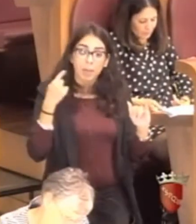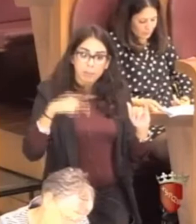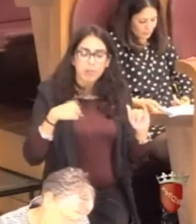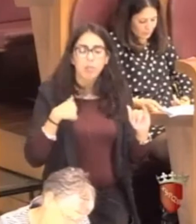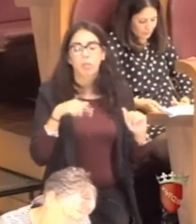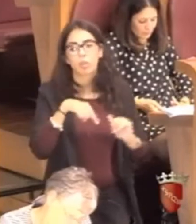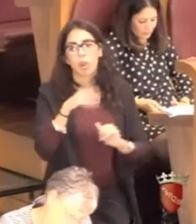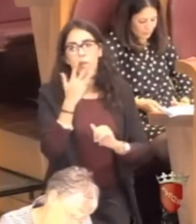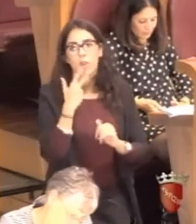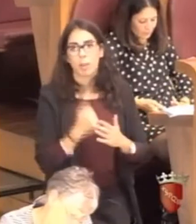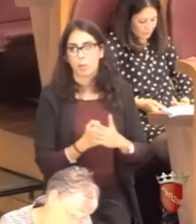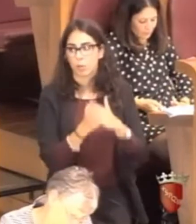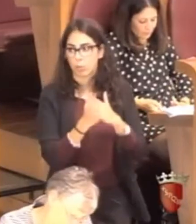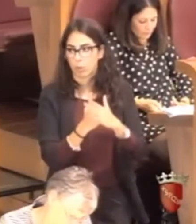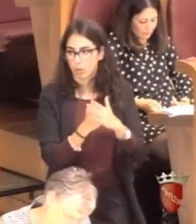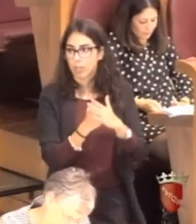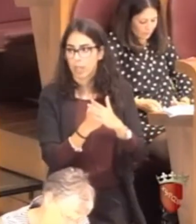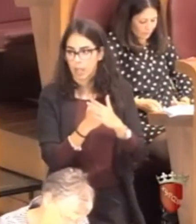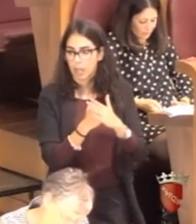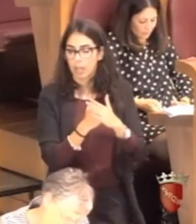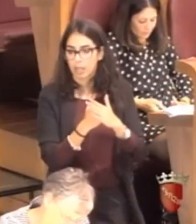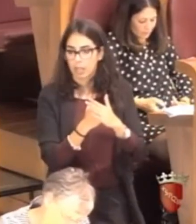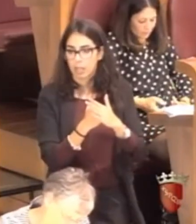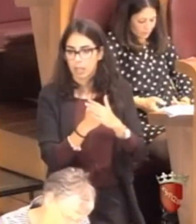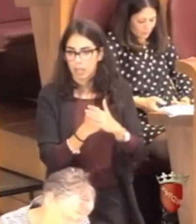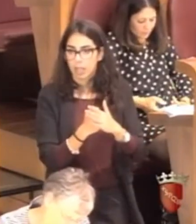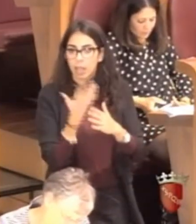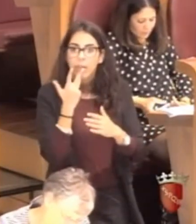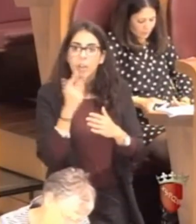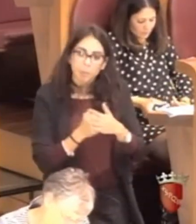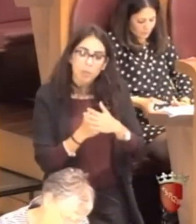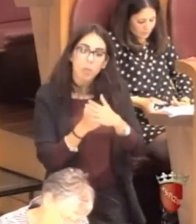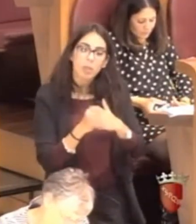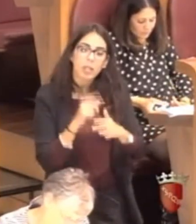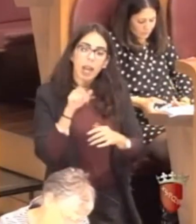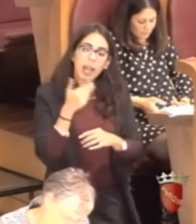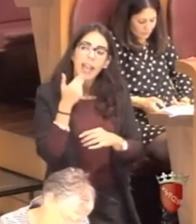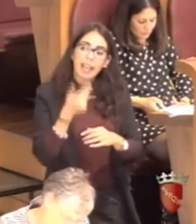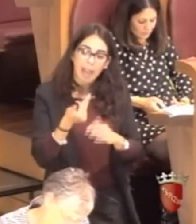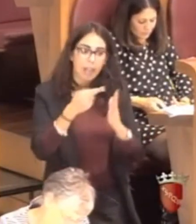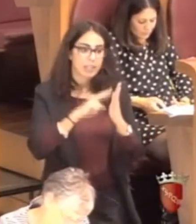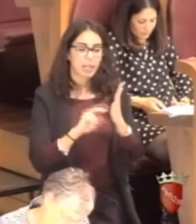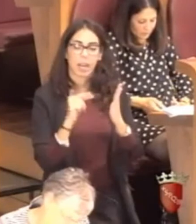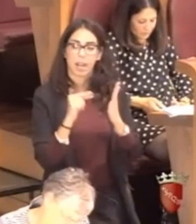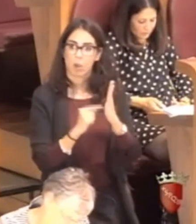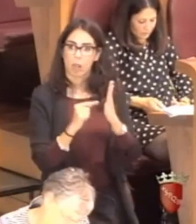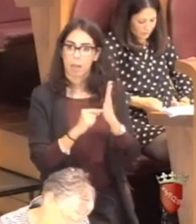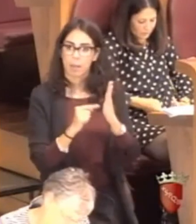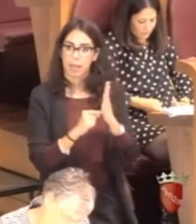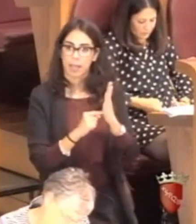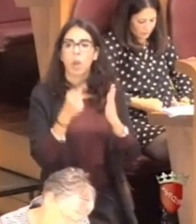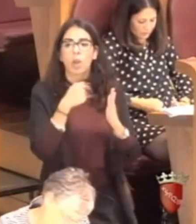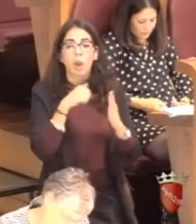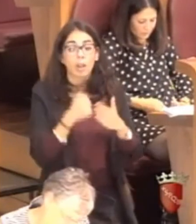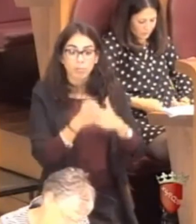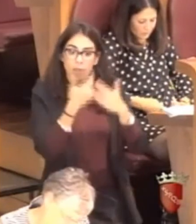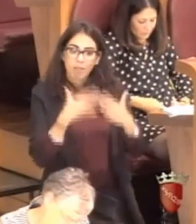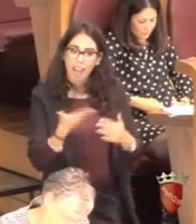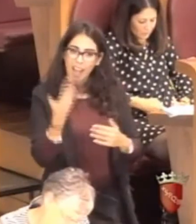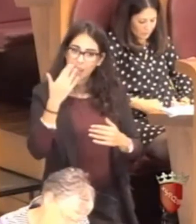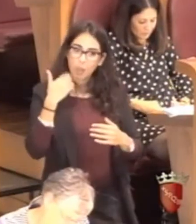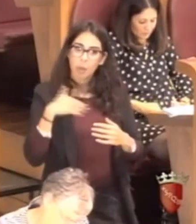supporto, a cui diamo supporto grazie a questo regolamento, a cui abbiamo dato supporto grazie ai